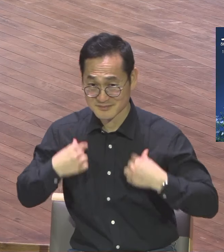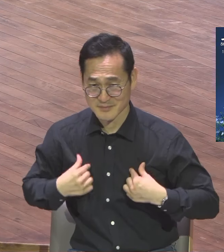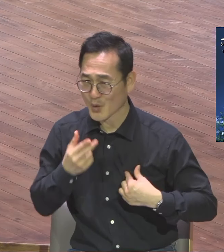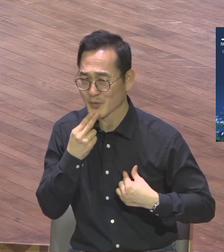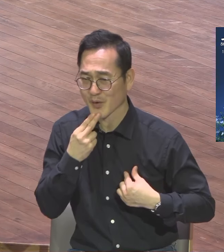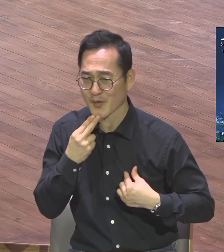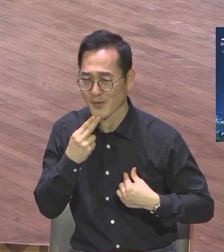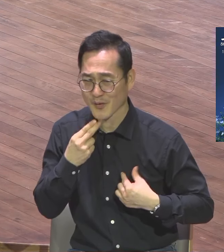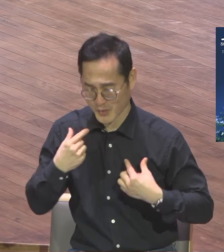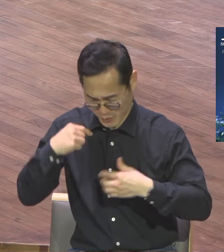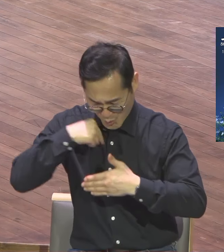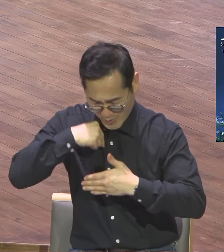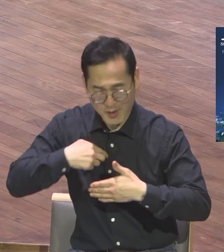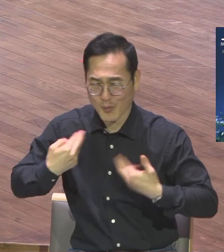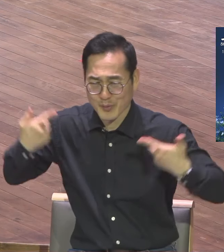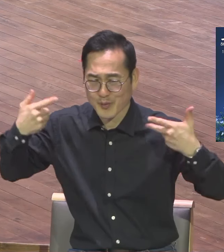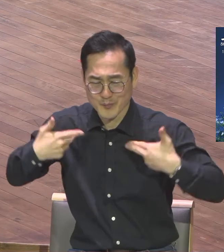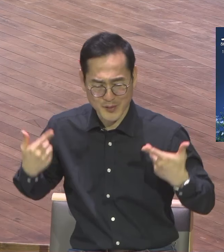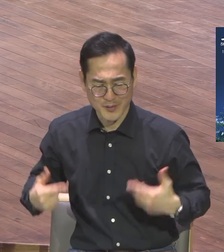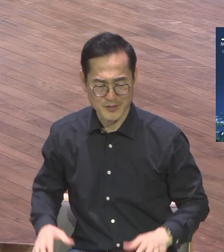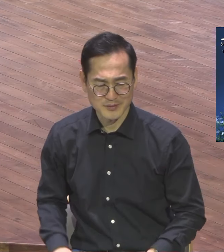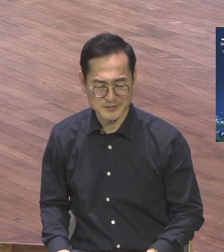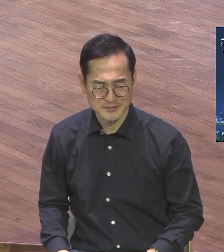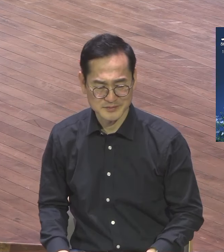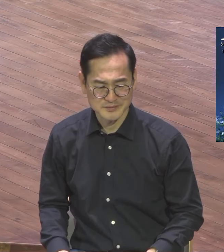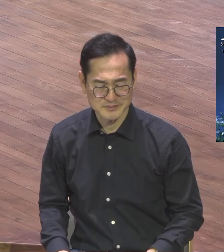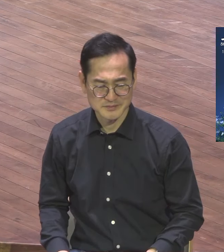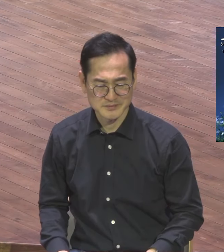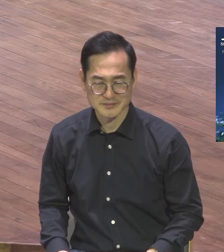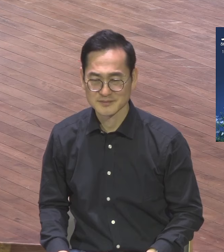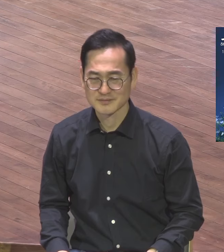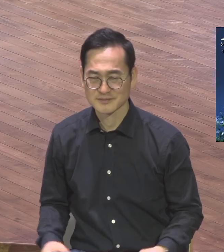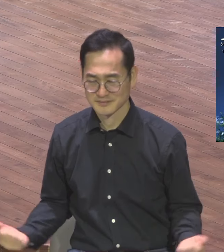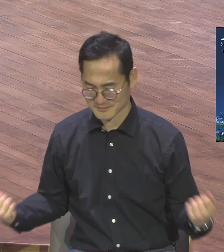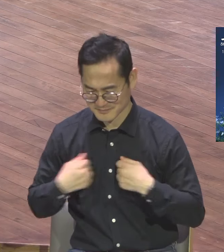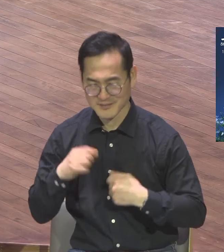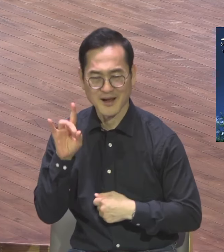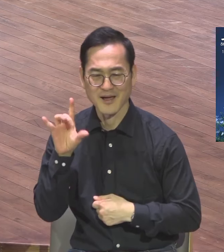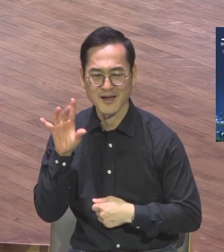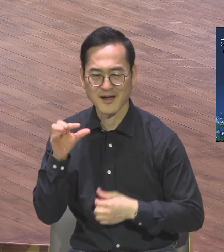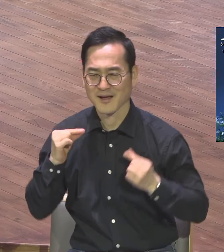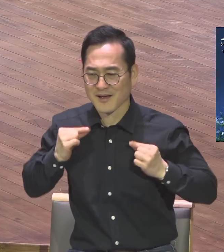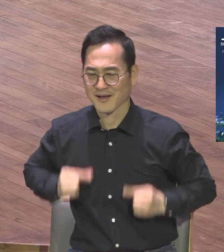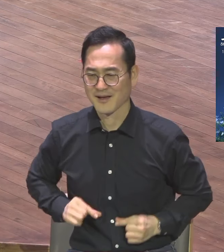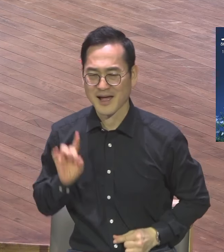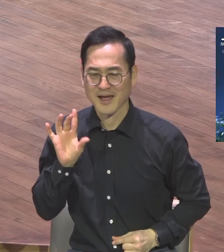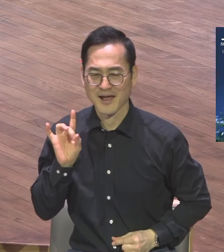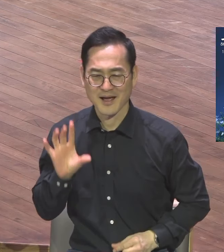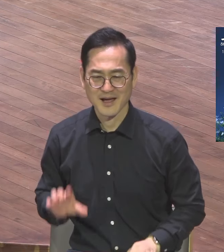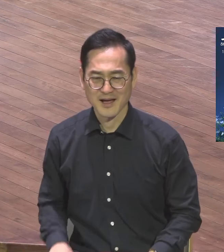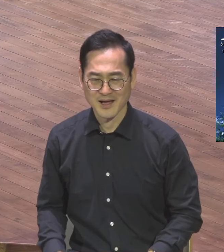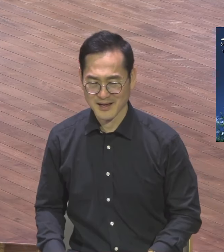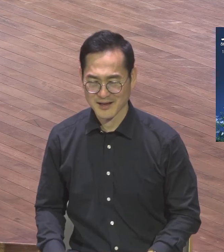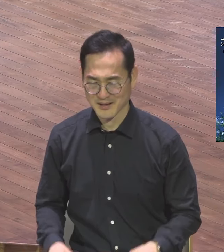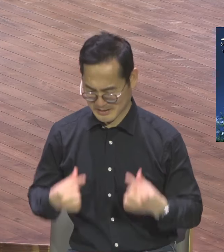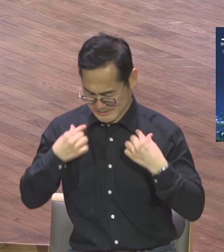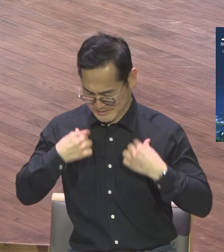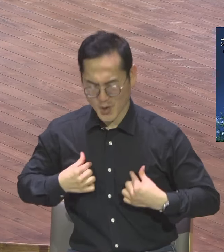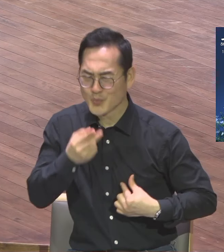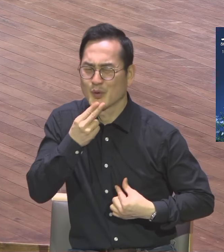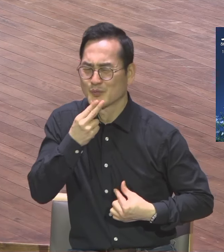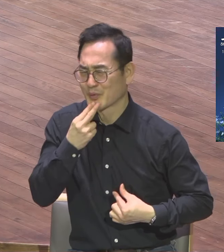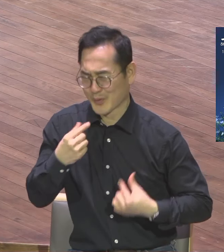이런 게 일체 없습니다. 평생에, 그냥. 그런 거 입으면 더워서 잊지를 못해요. 땀이 나서 뭐.